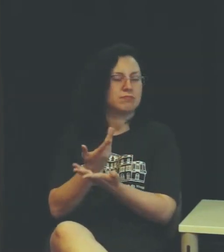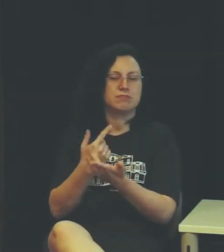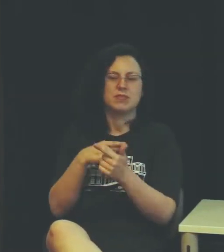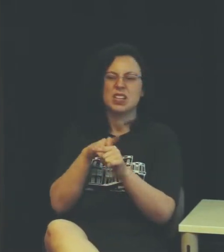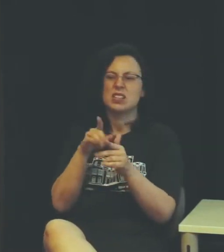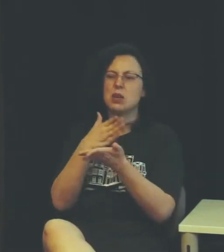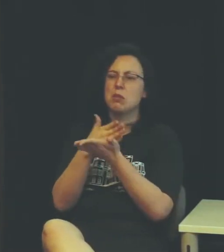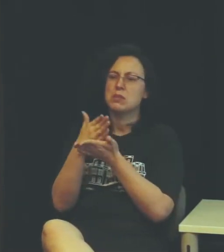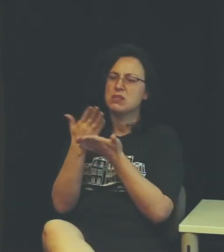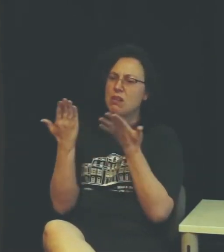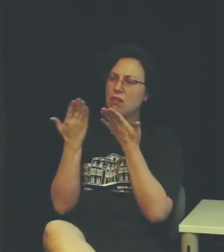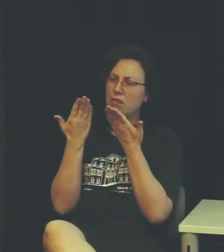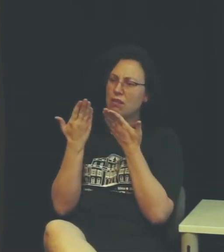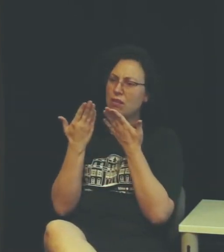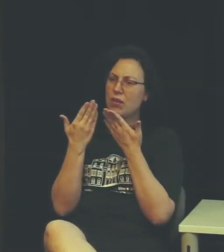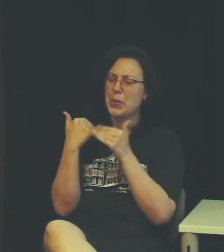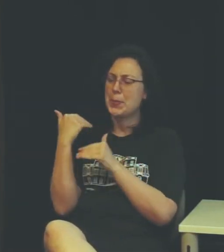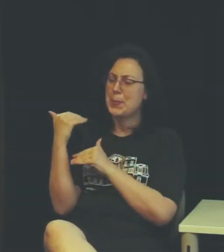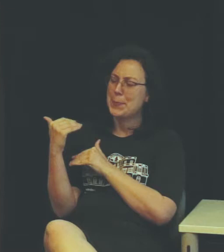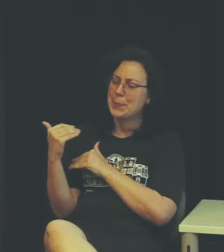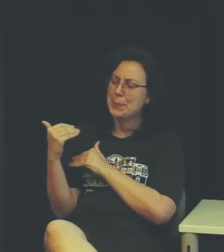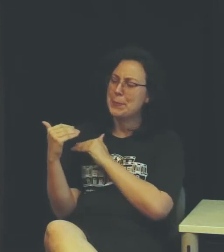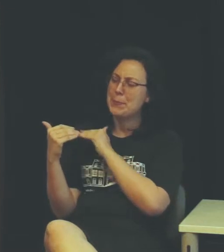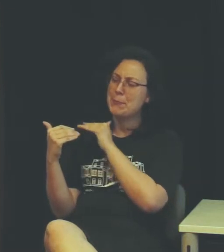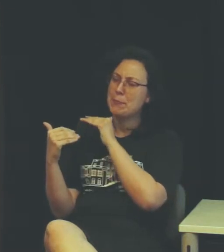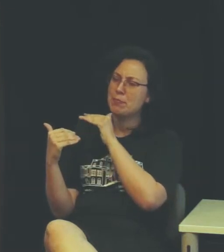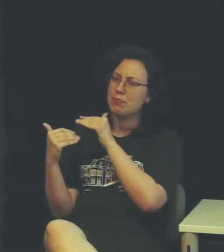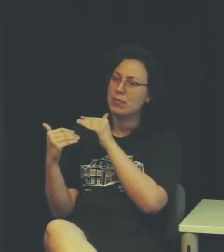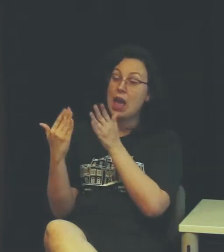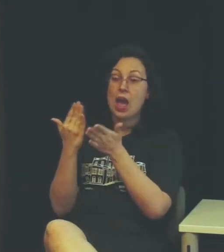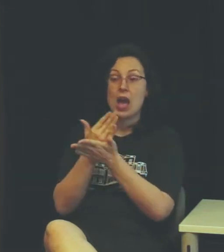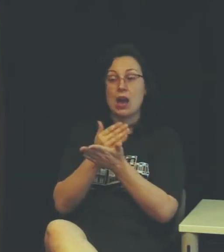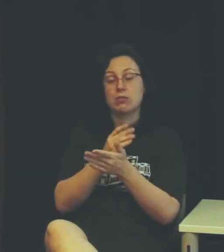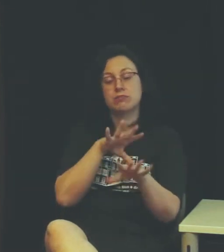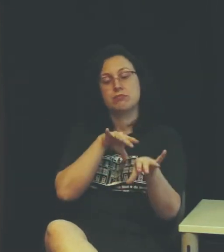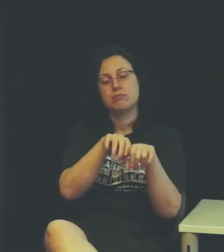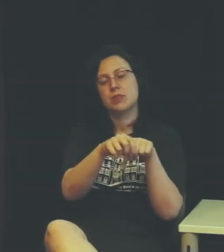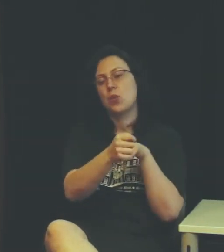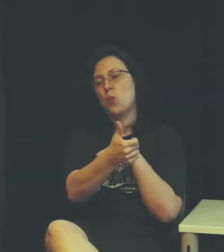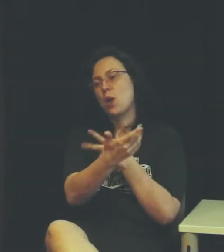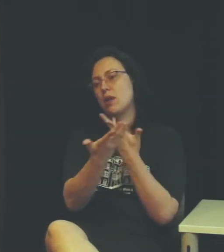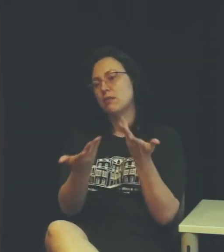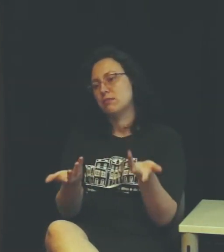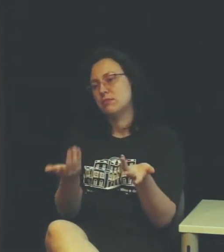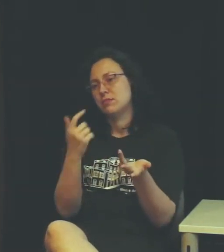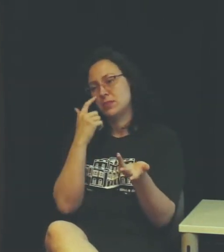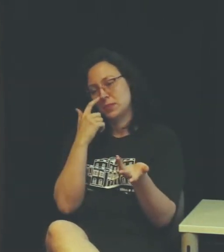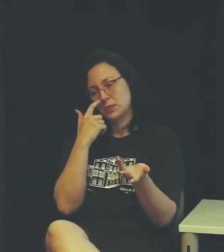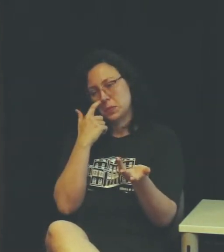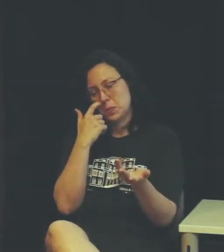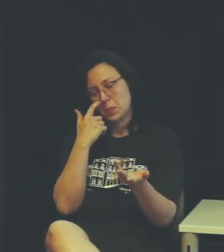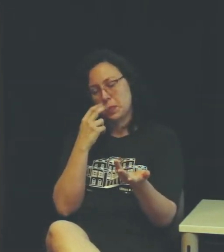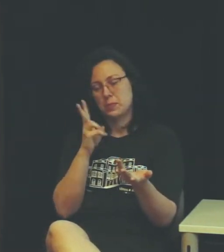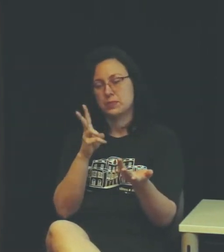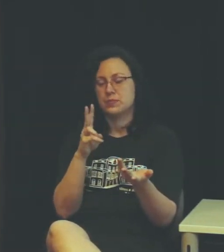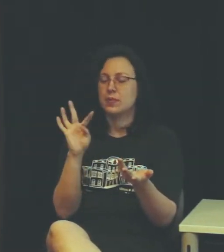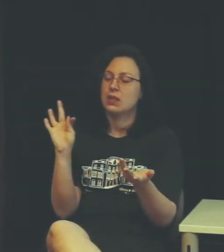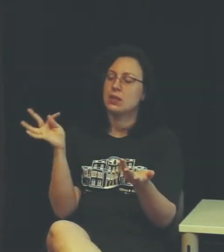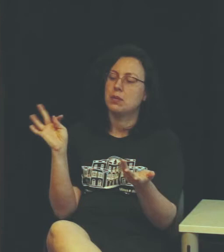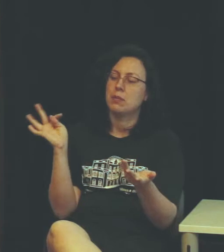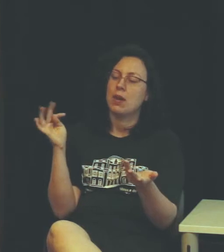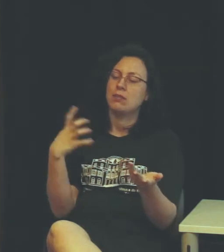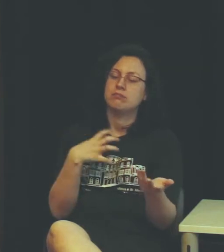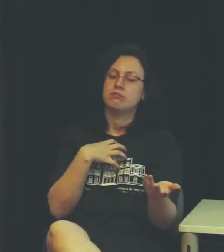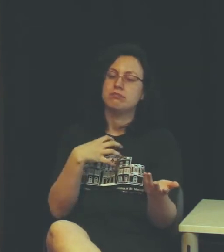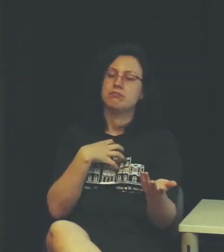estão começando agora, dando os primeiros passos, algumas outras já estão formando, né, mas normalmente quando a gente vai fazer um trabalho